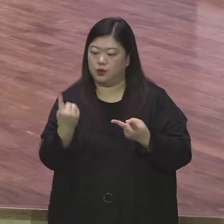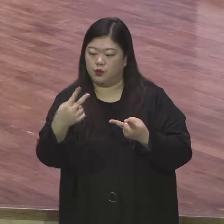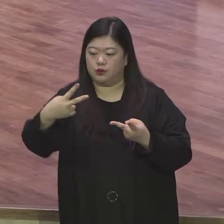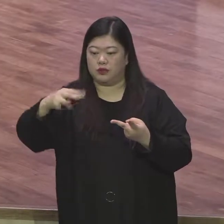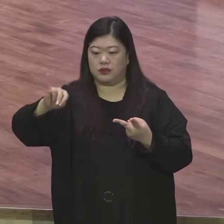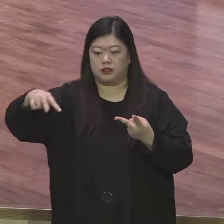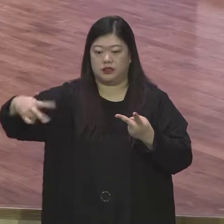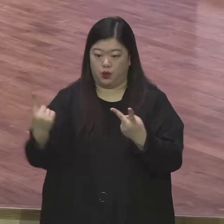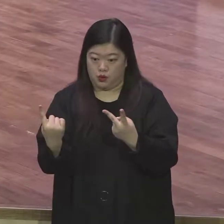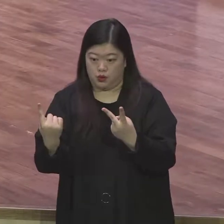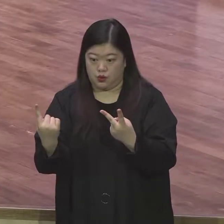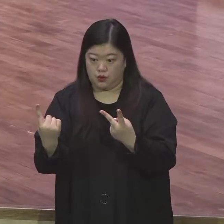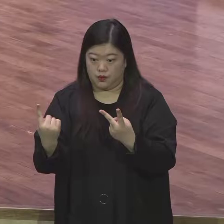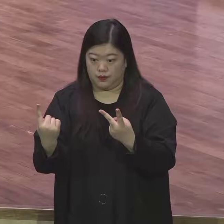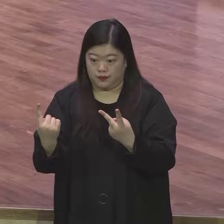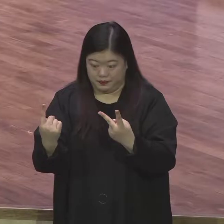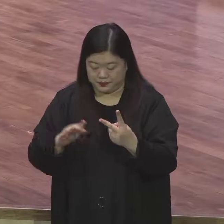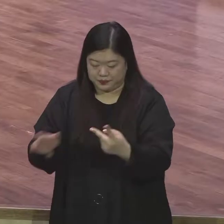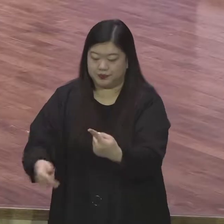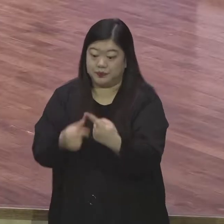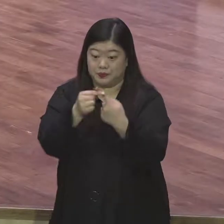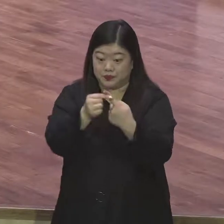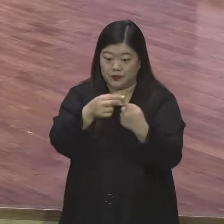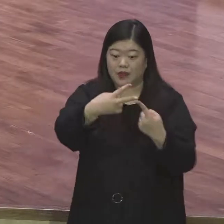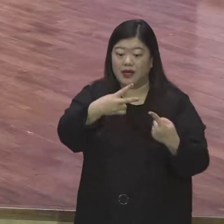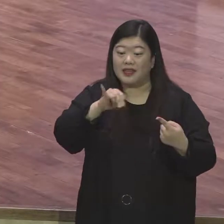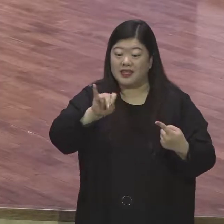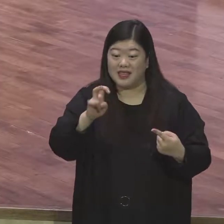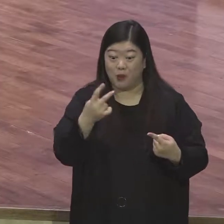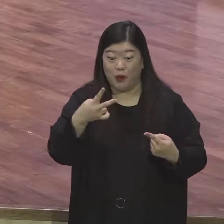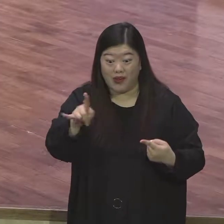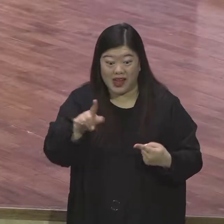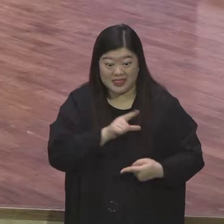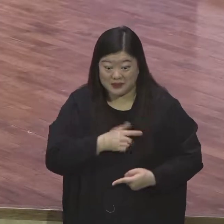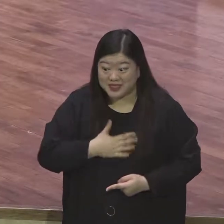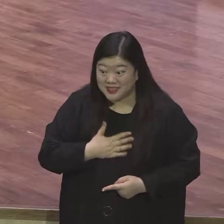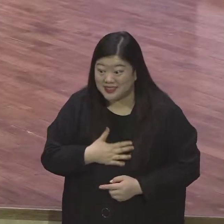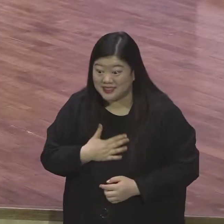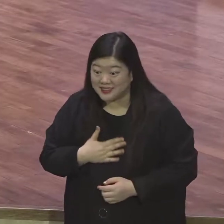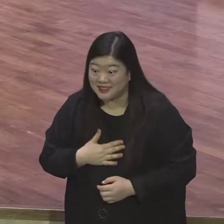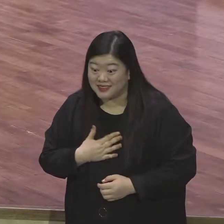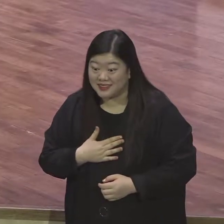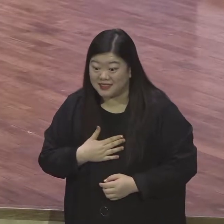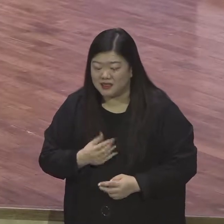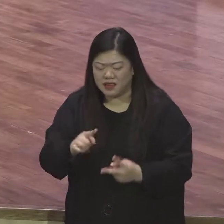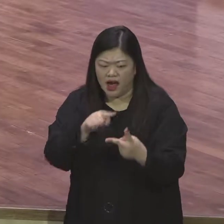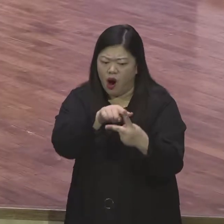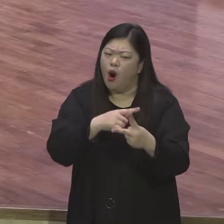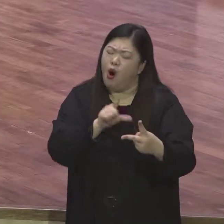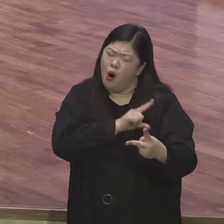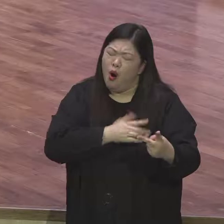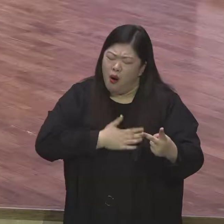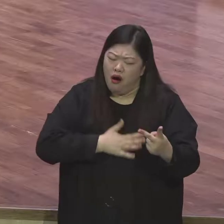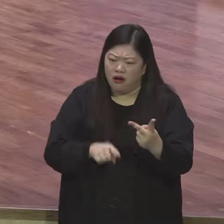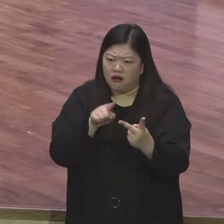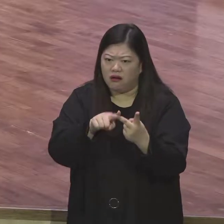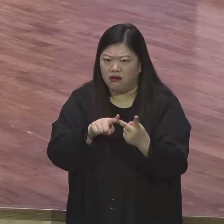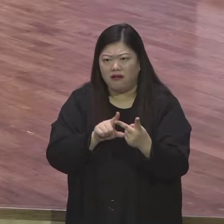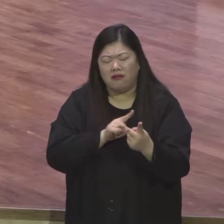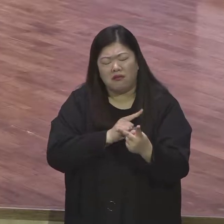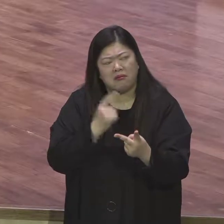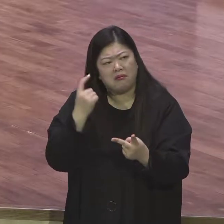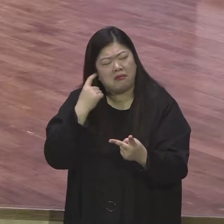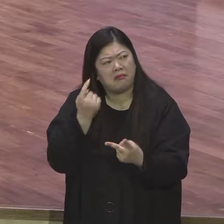사람이에요. 디모데는 여러분 많이 들어봤잖아요. 디모데는. 그런데 에바브로 디도라는 사람에 대해서는 들어본